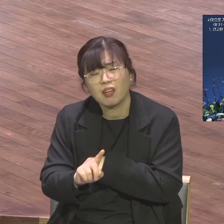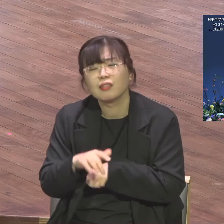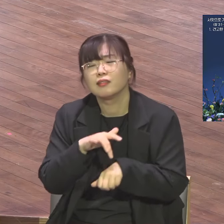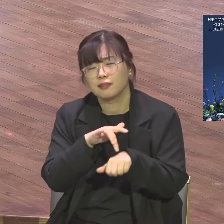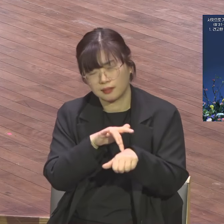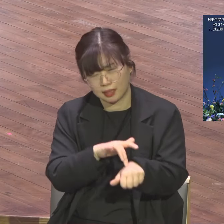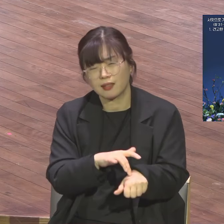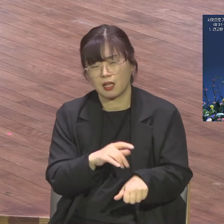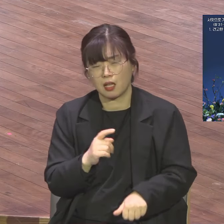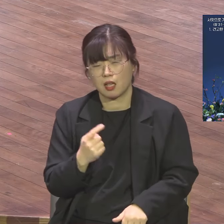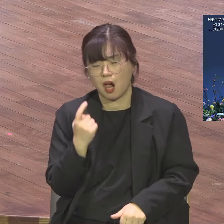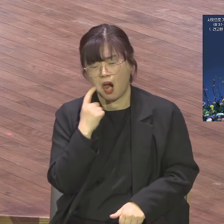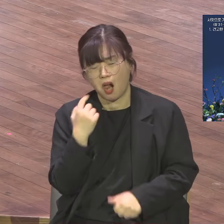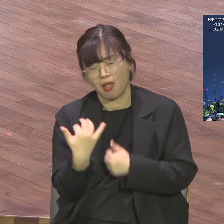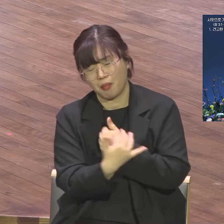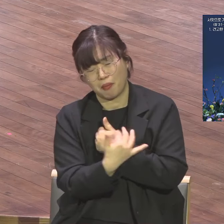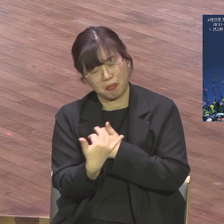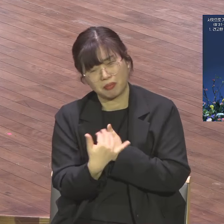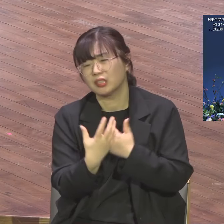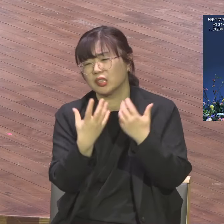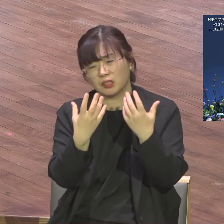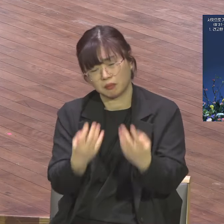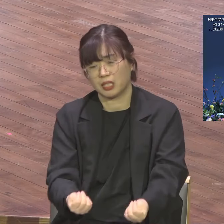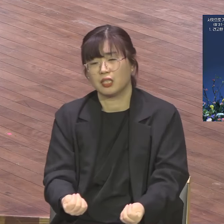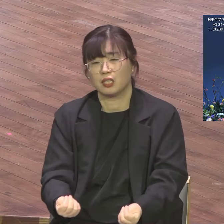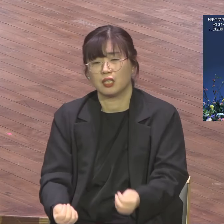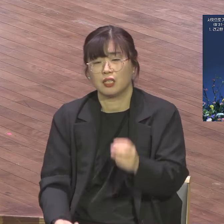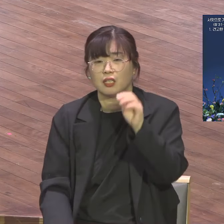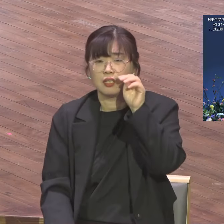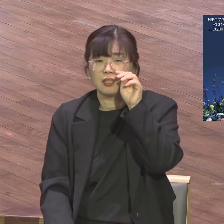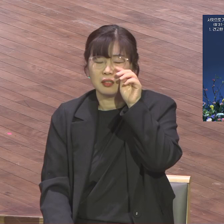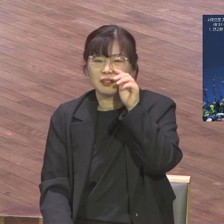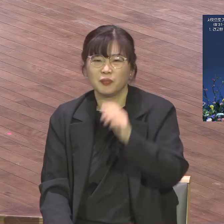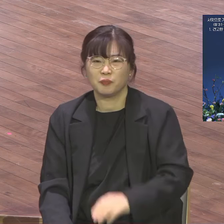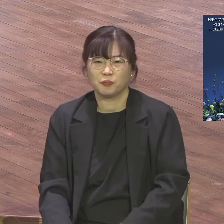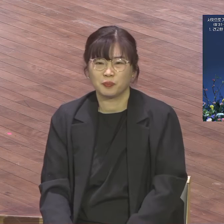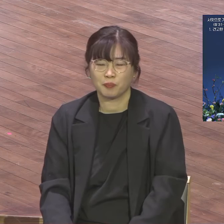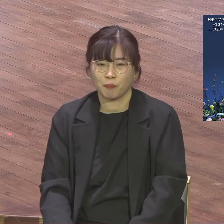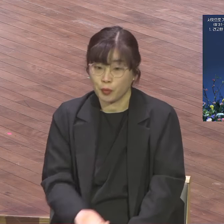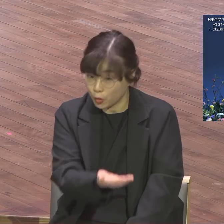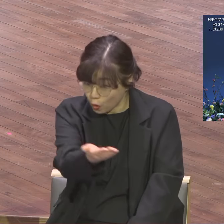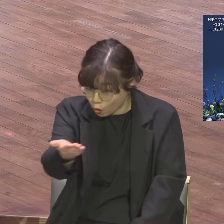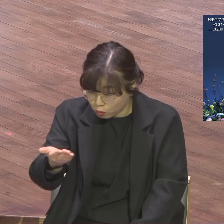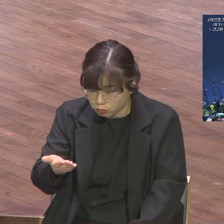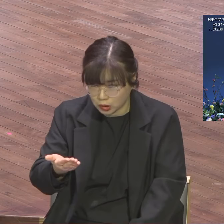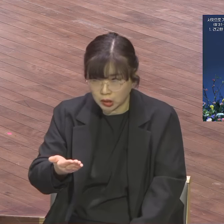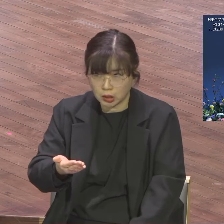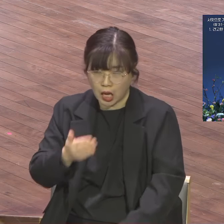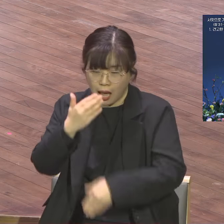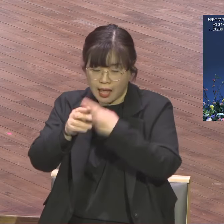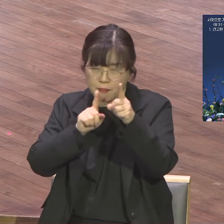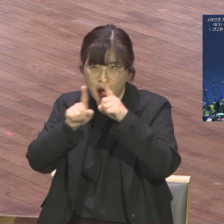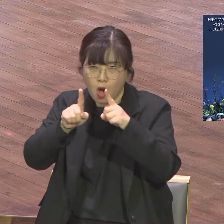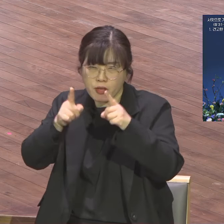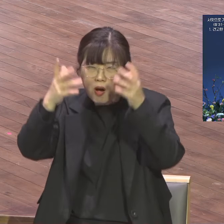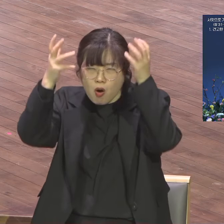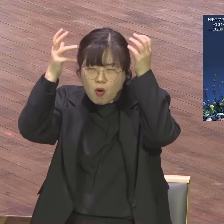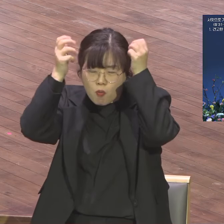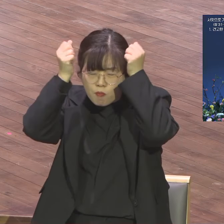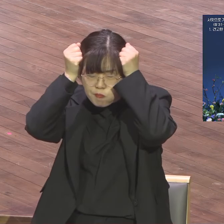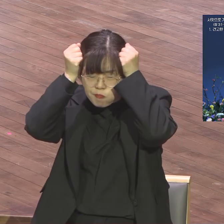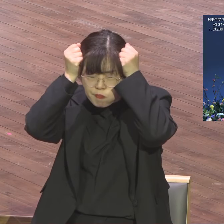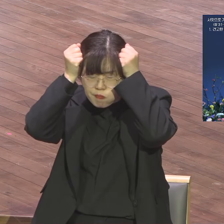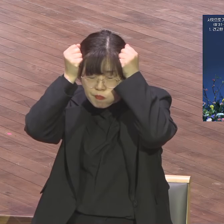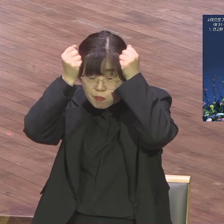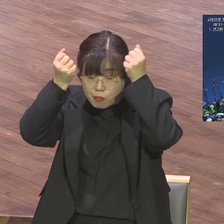그래서 언약의 망대를 견고히 세우는 이 말씀의 망대를